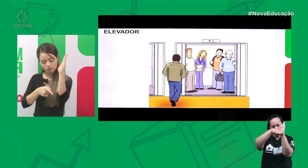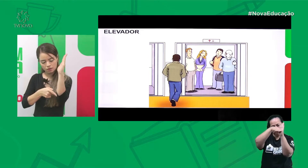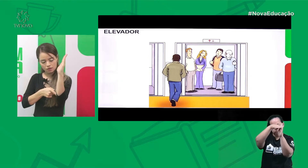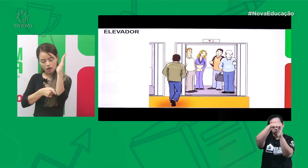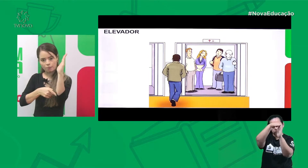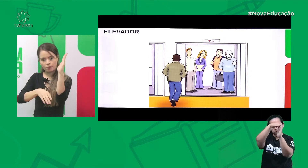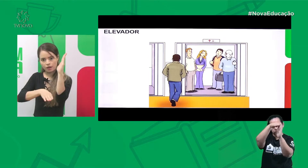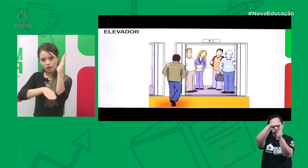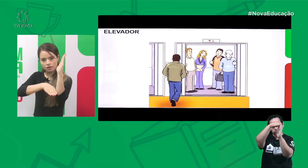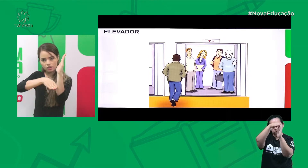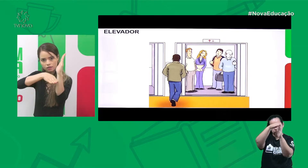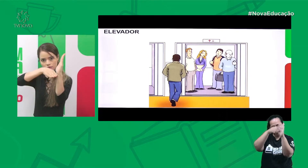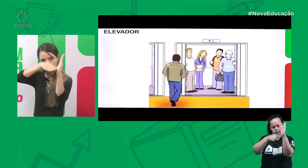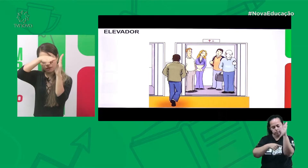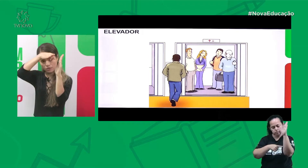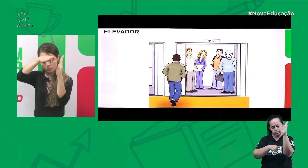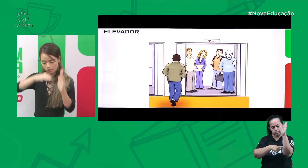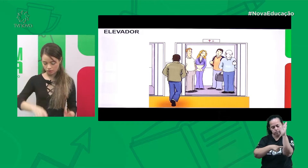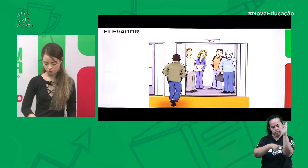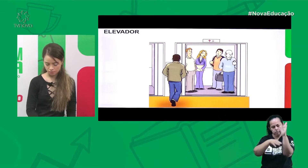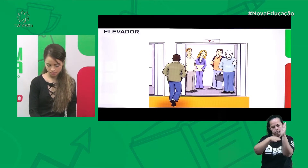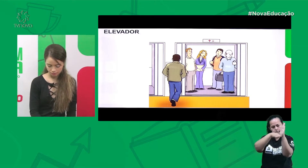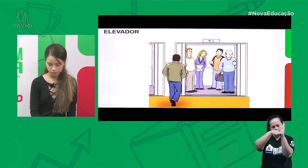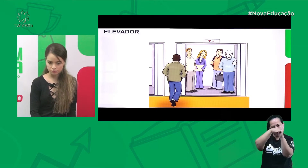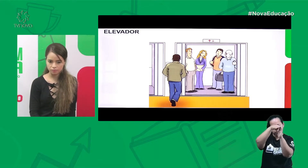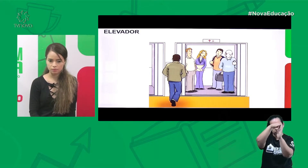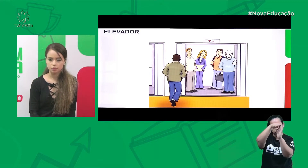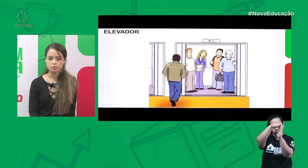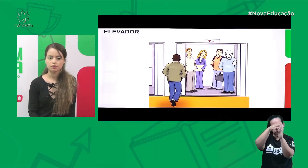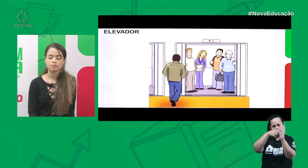subindo, aperta e vai subindo.